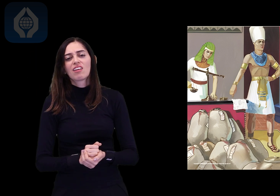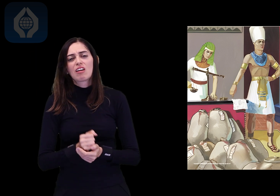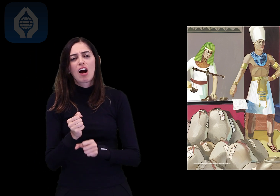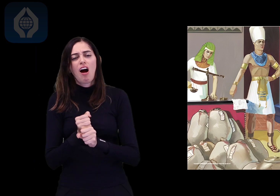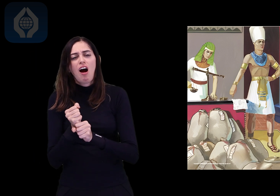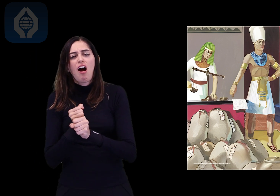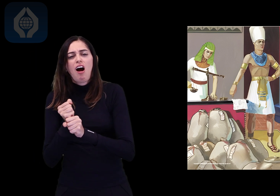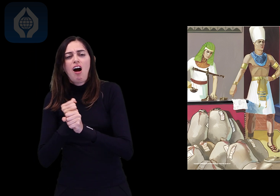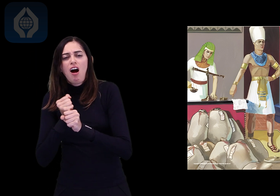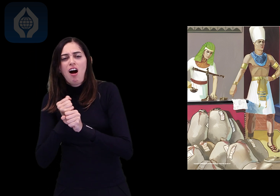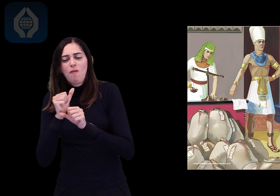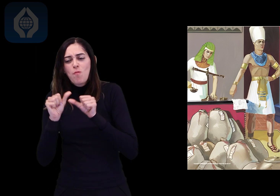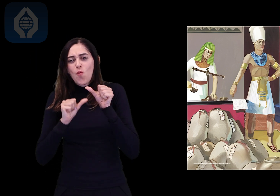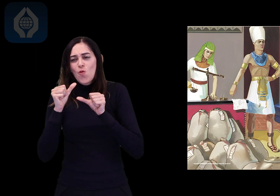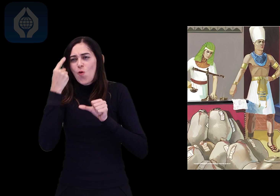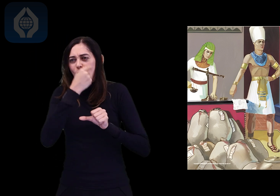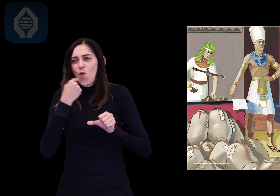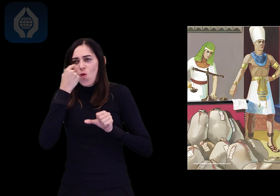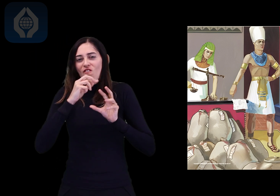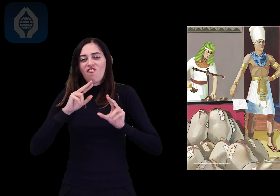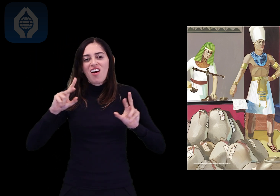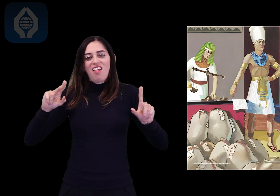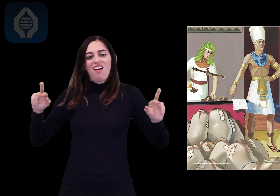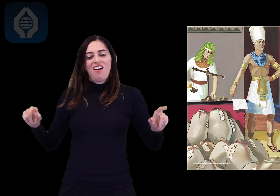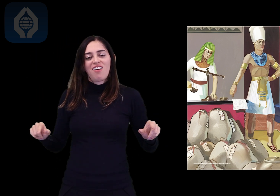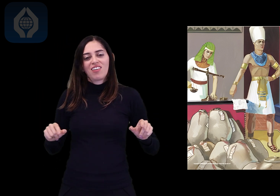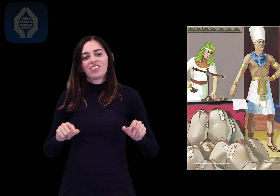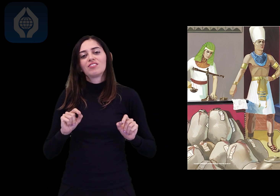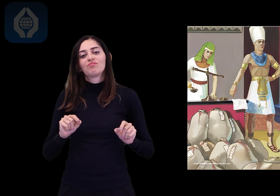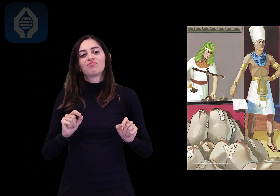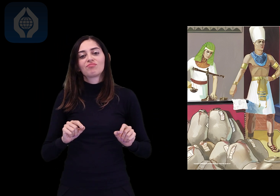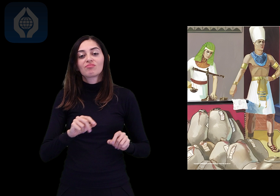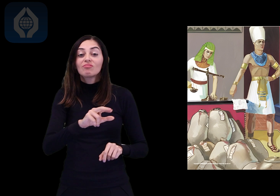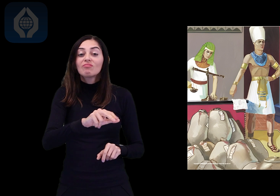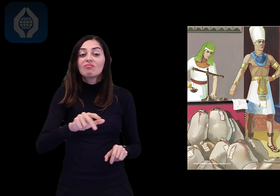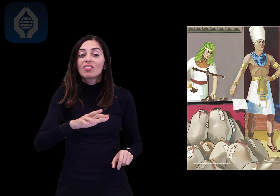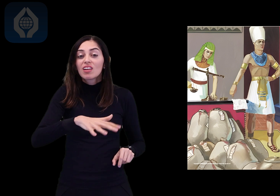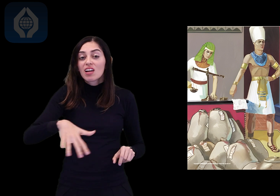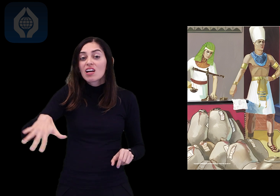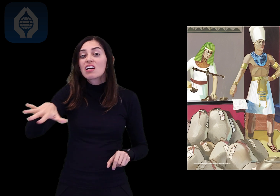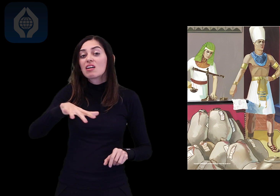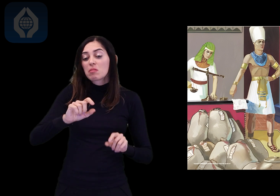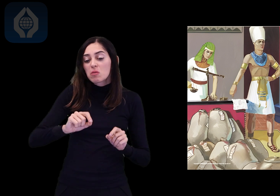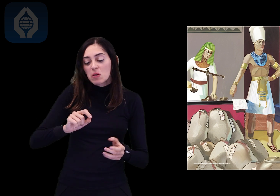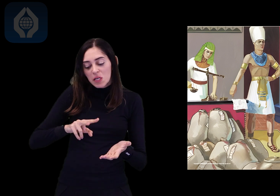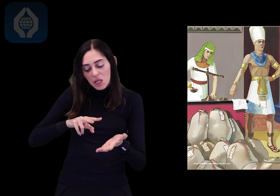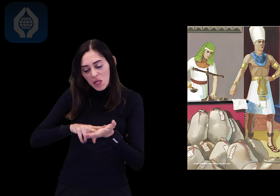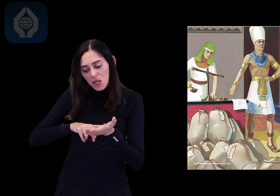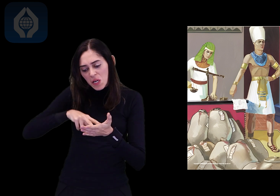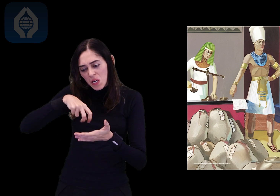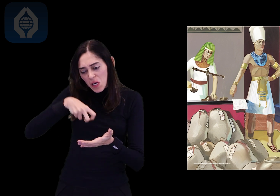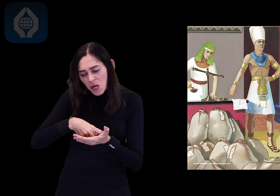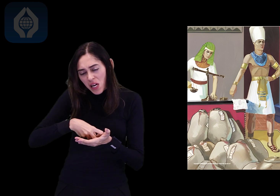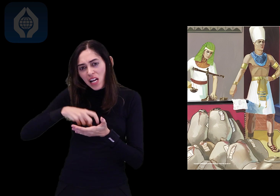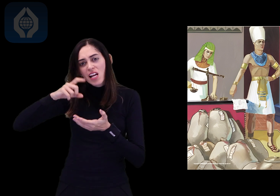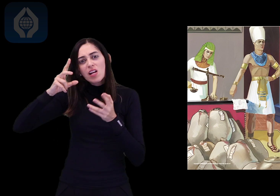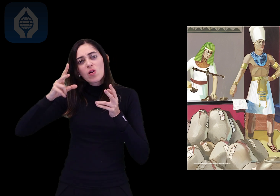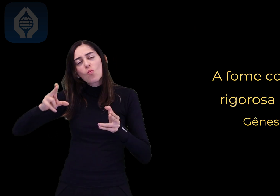jovem José em sonhos. Os irmãos de José realmente se curvaram diante dele.